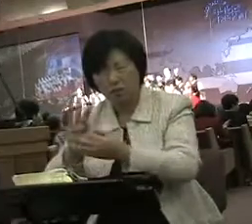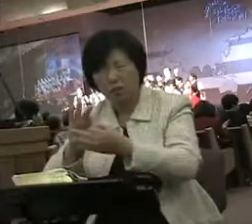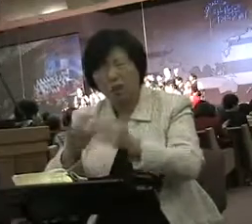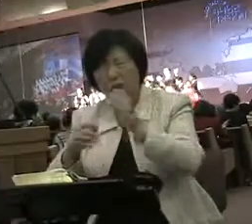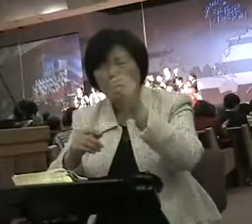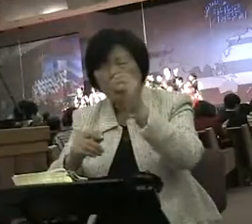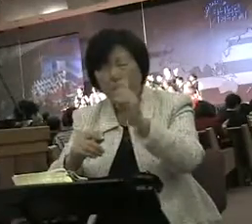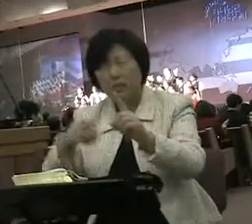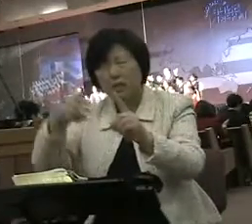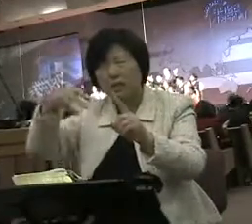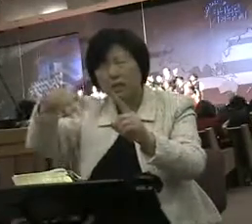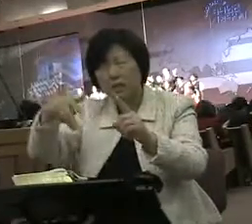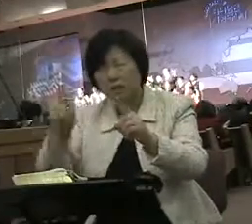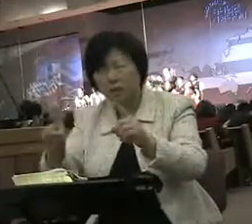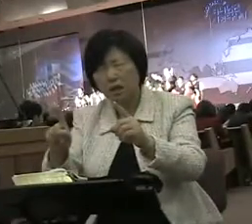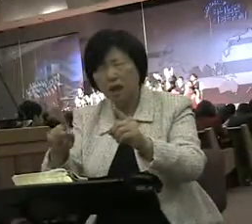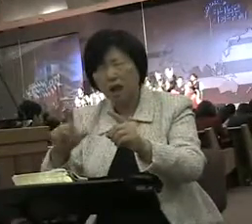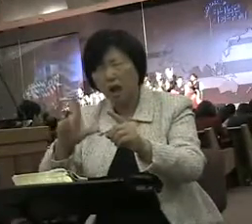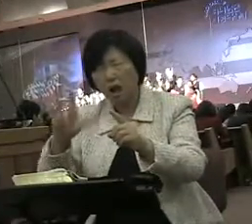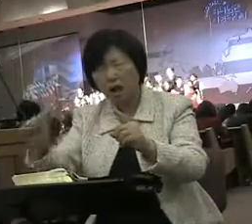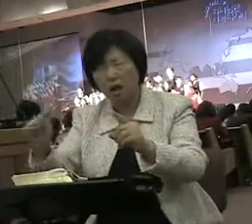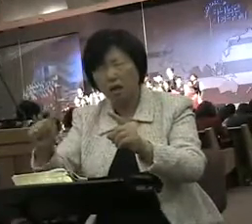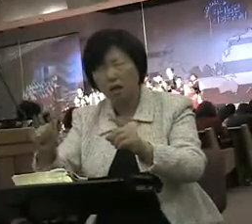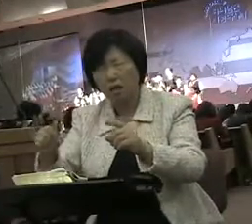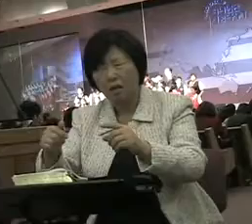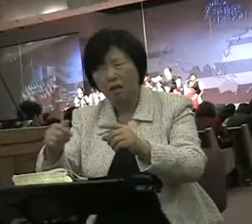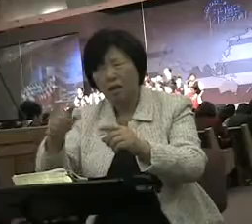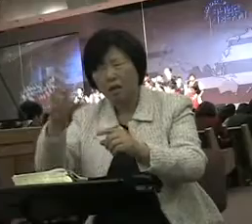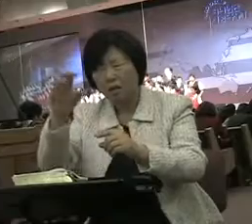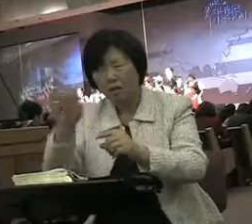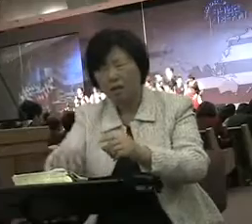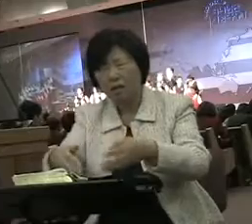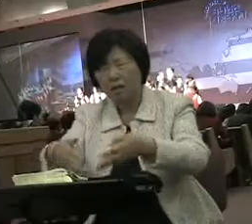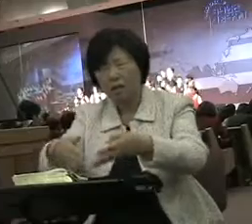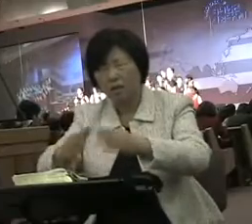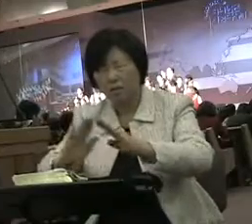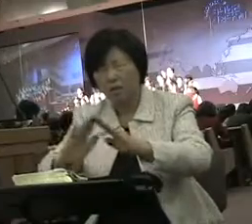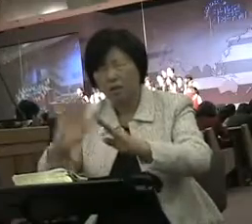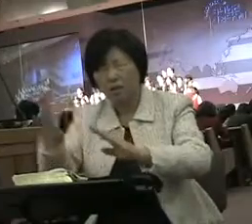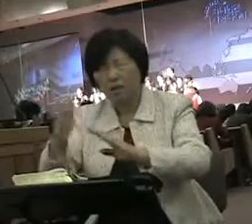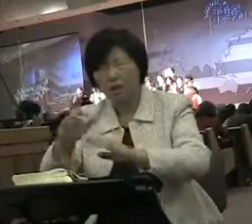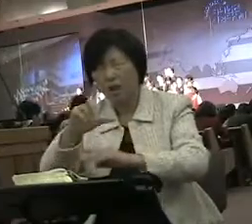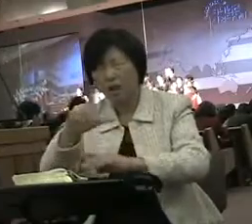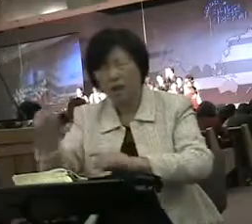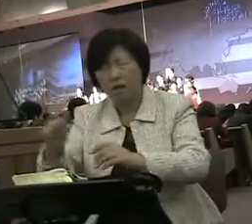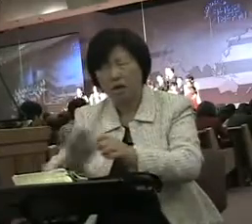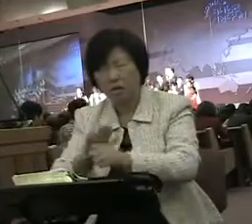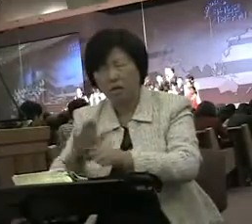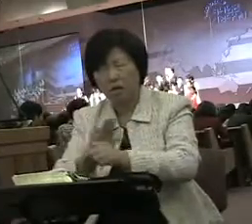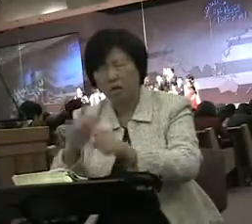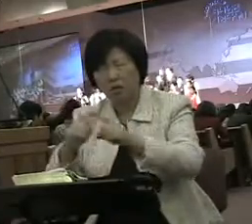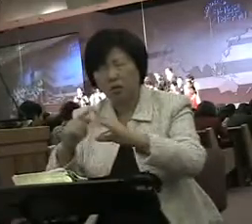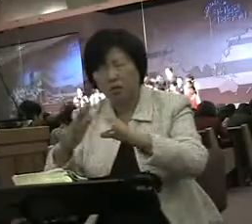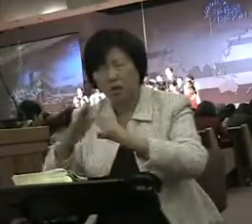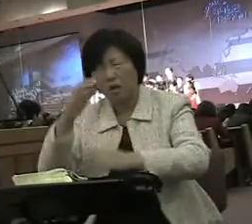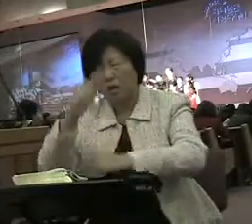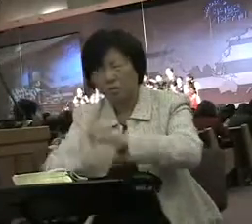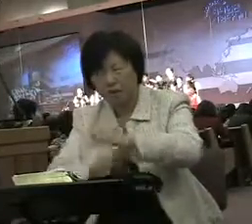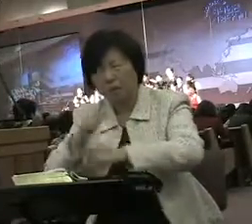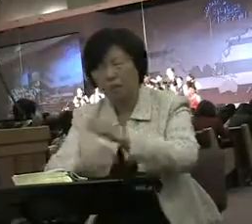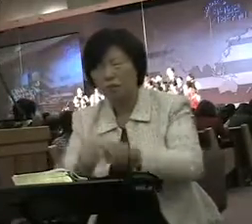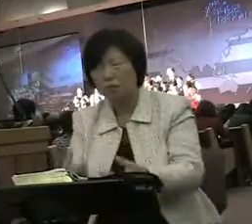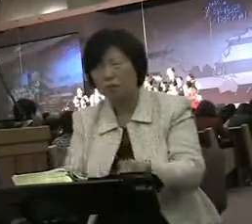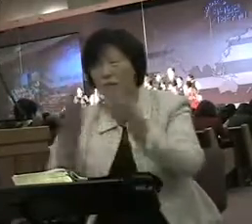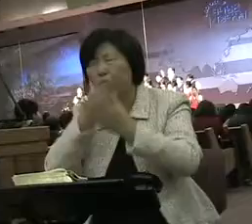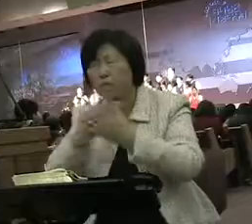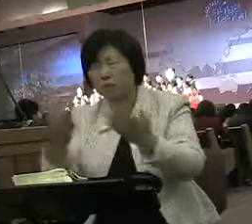이제 개척교회를 LA 다운타운에 세워지게 되었사오니 LA 사랑의 교회를 마음껏 축복하여